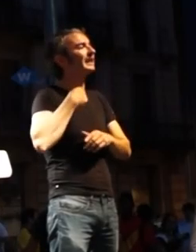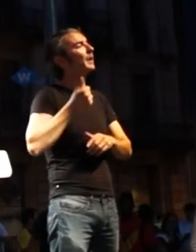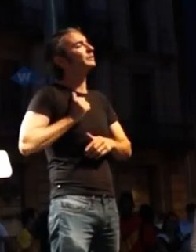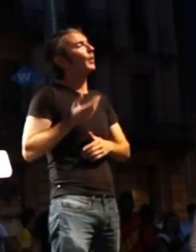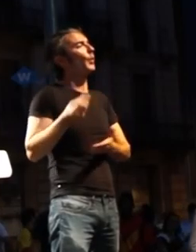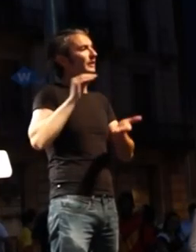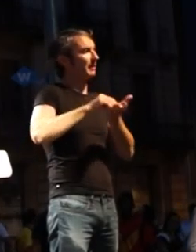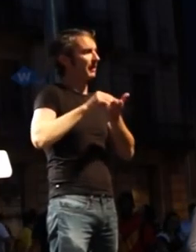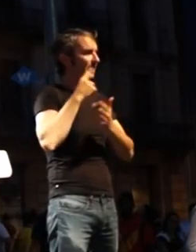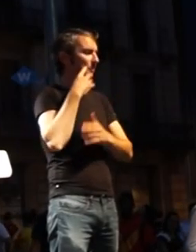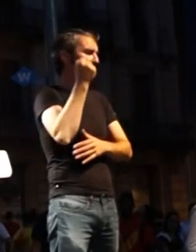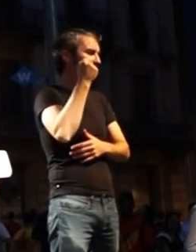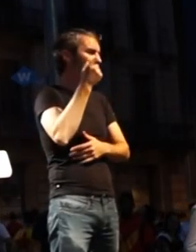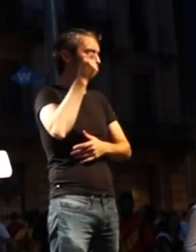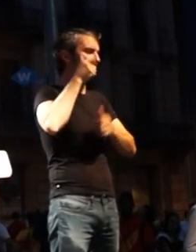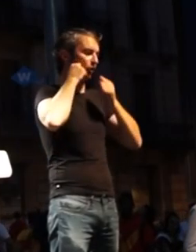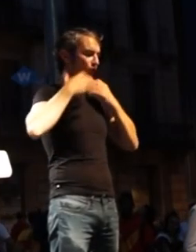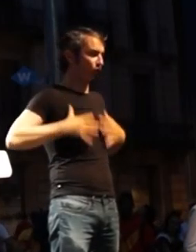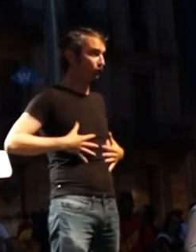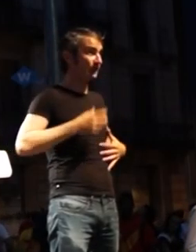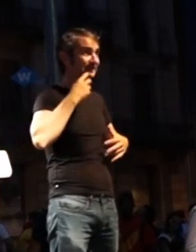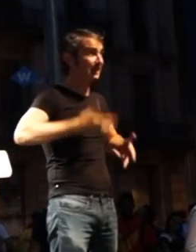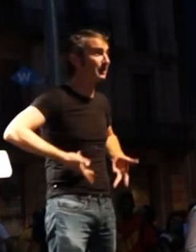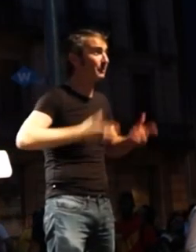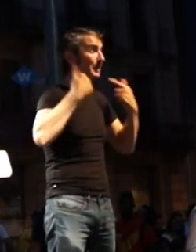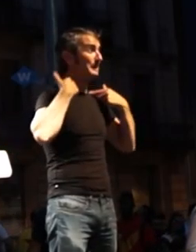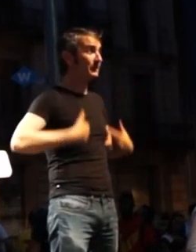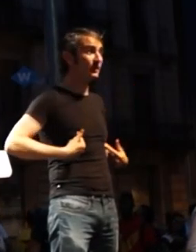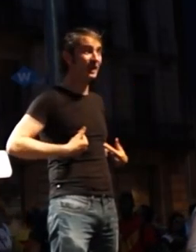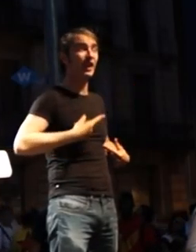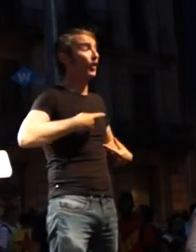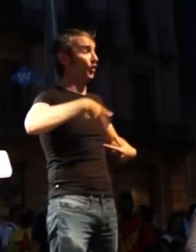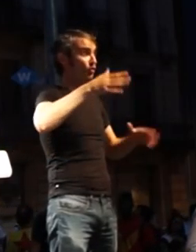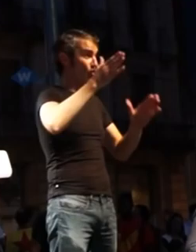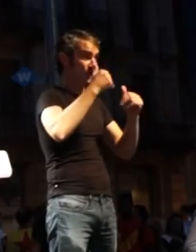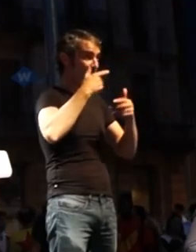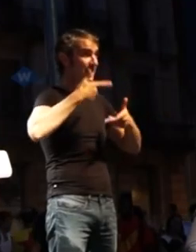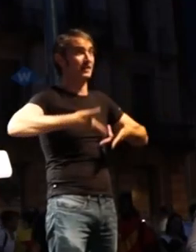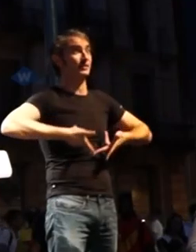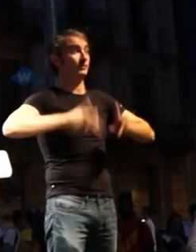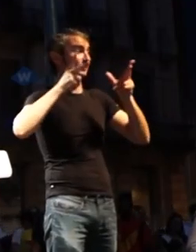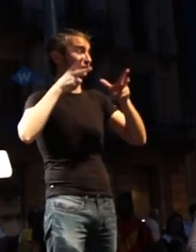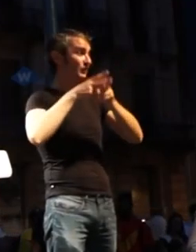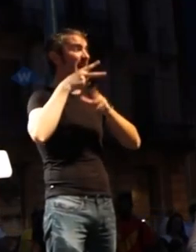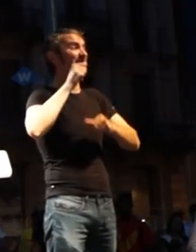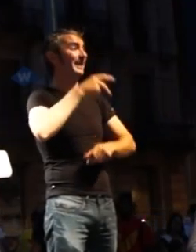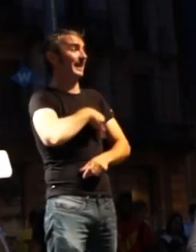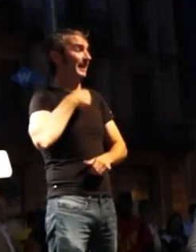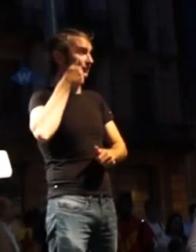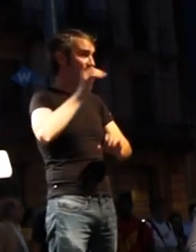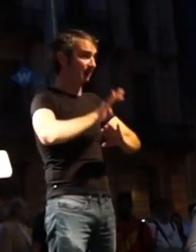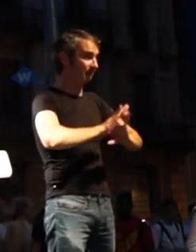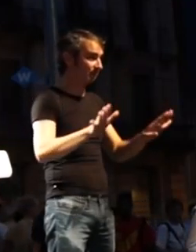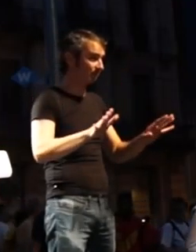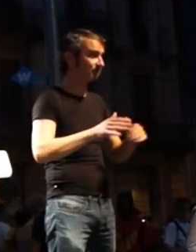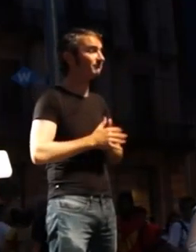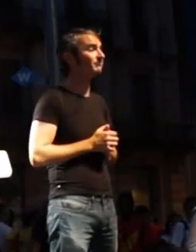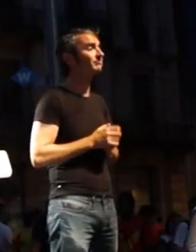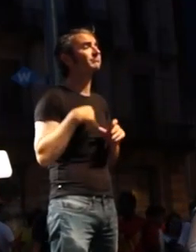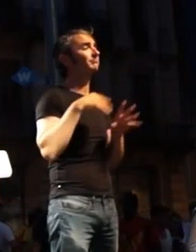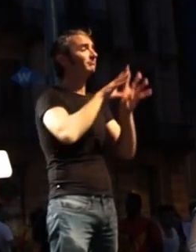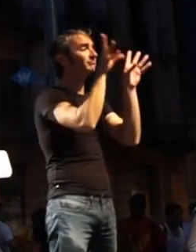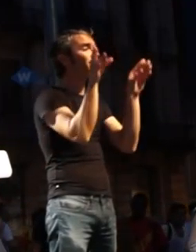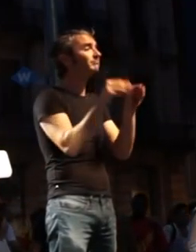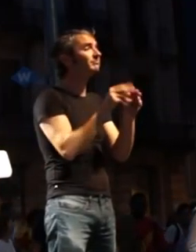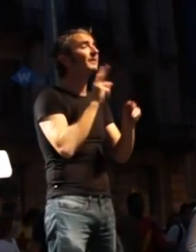nostres cossos. Sense aquest alliberament personal no hi haurà ni alliberament social ni alliberament nacional. En